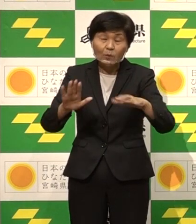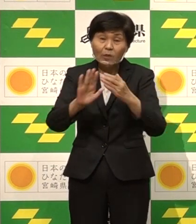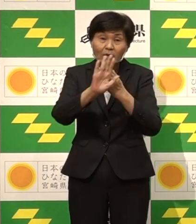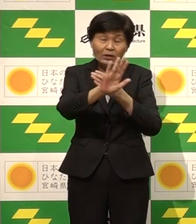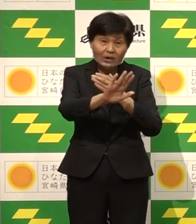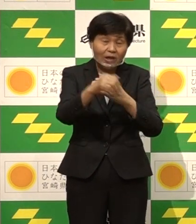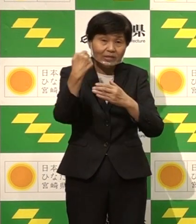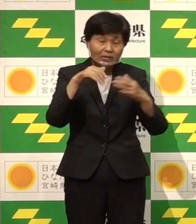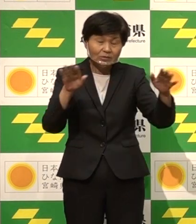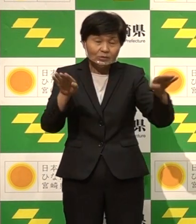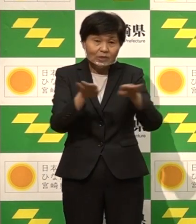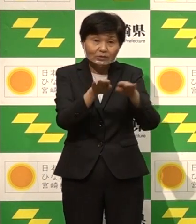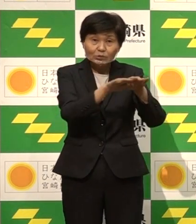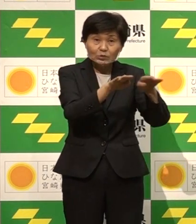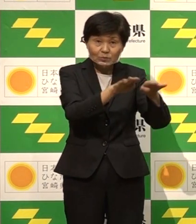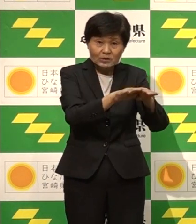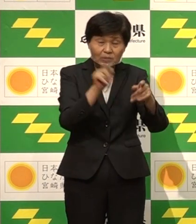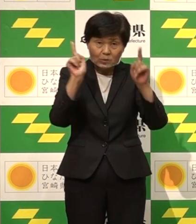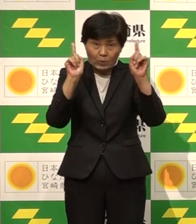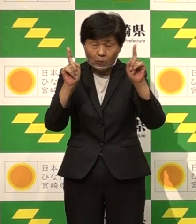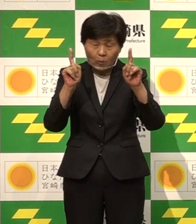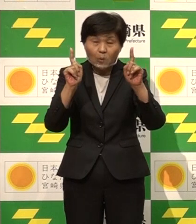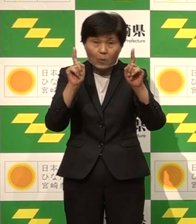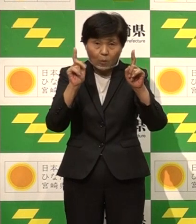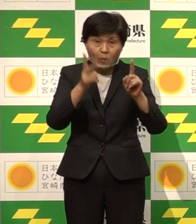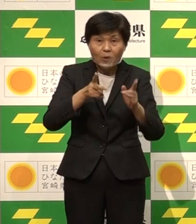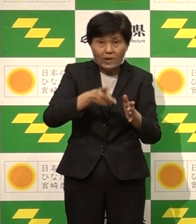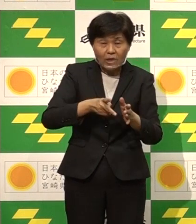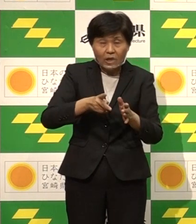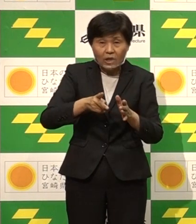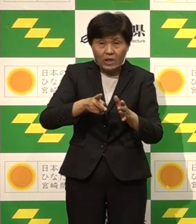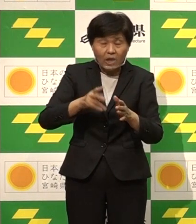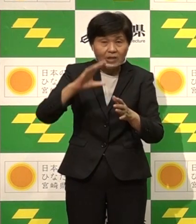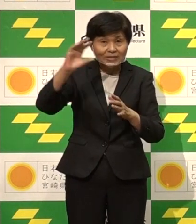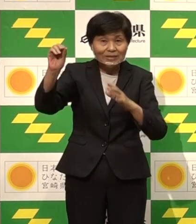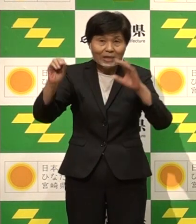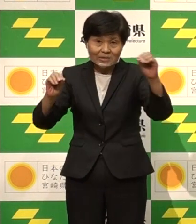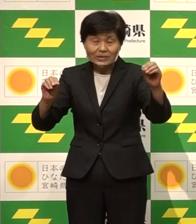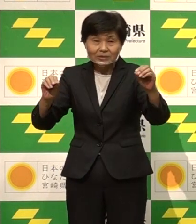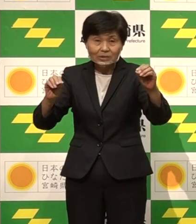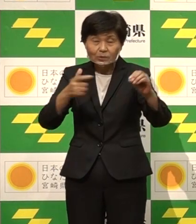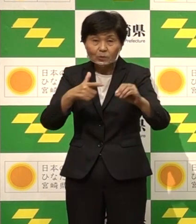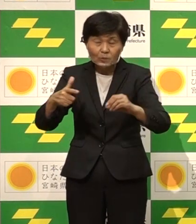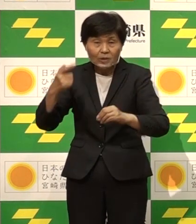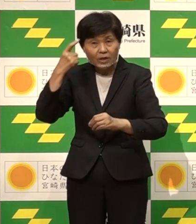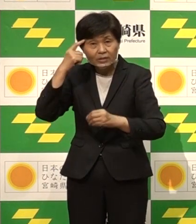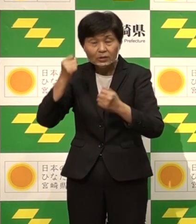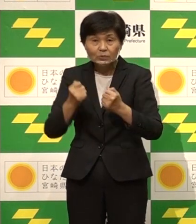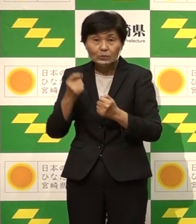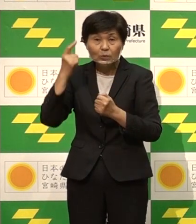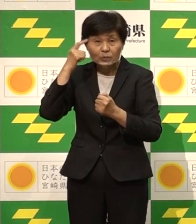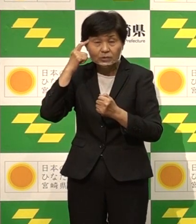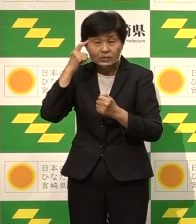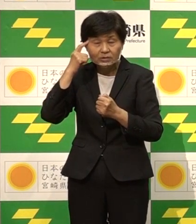だとか旅行を考えられる方も多いと思いますが、しっかりと検査ですね、無料検査の体制も整え